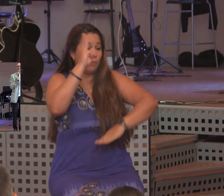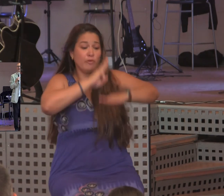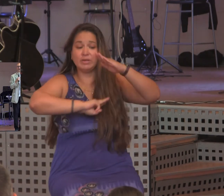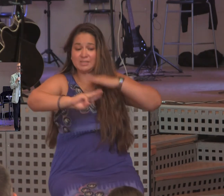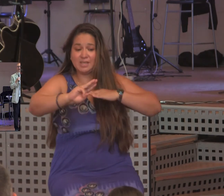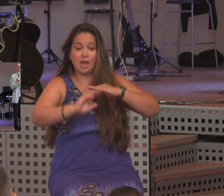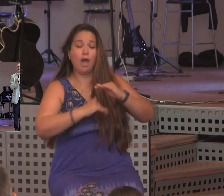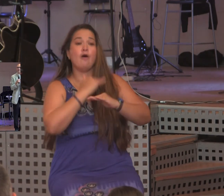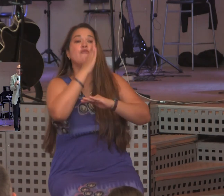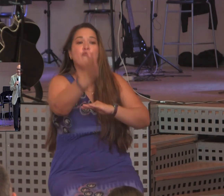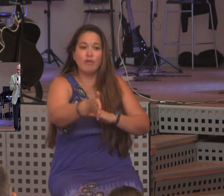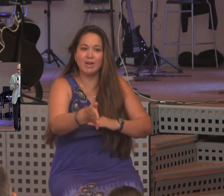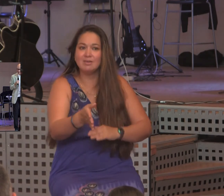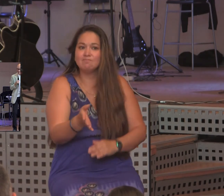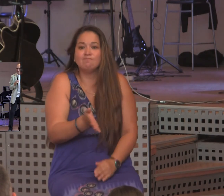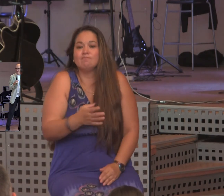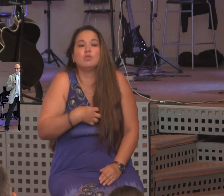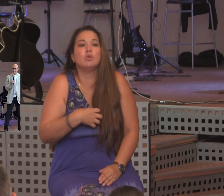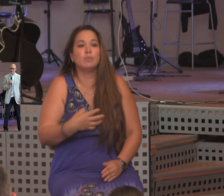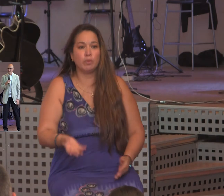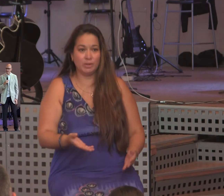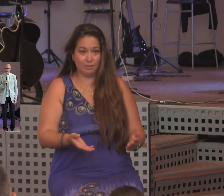ese exterior se muere.